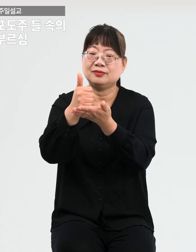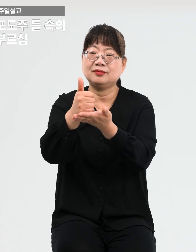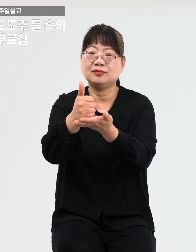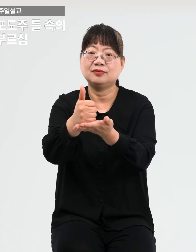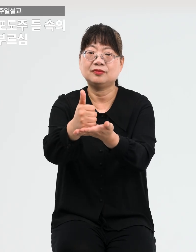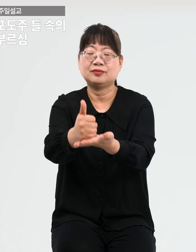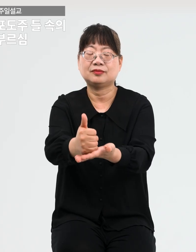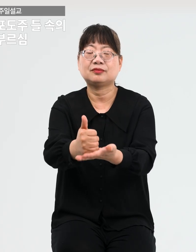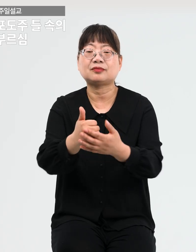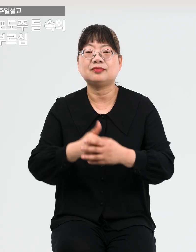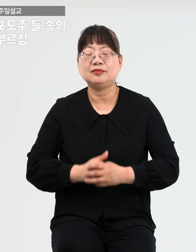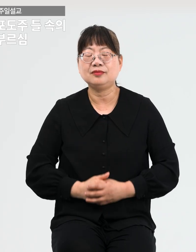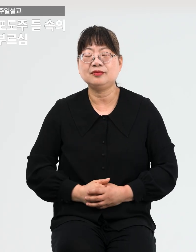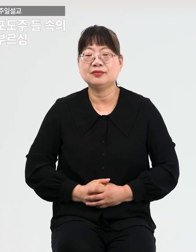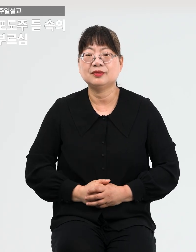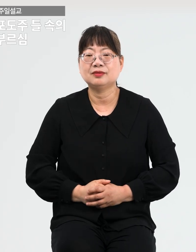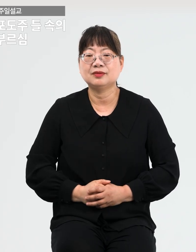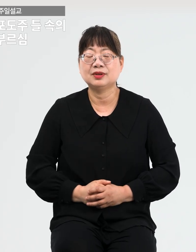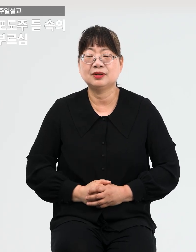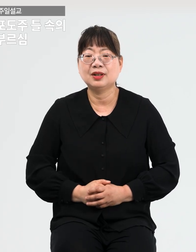하나님은